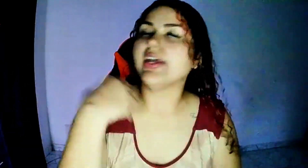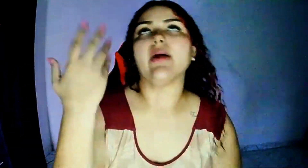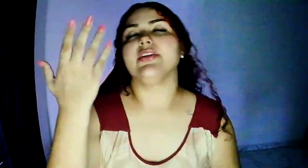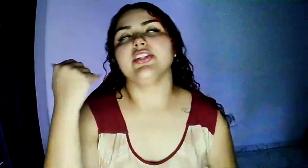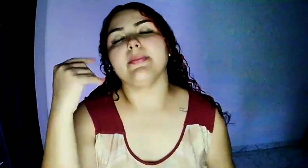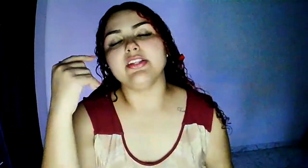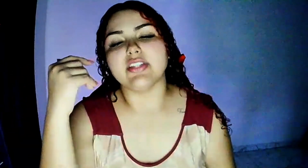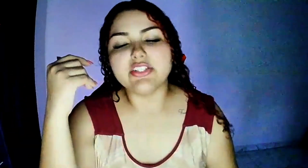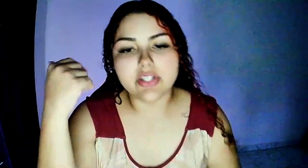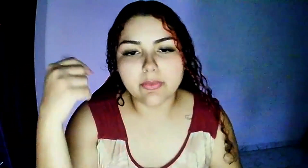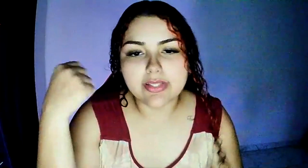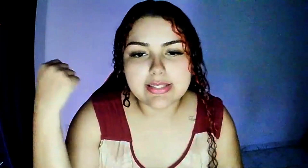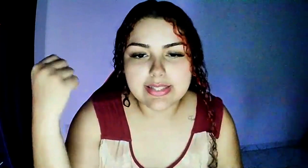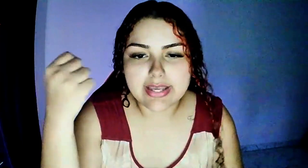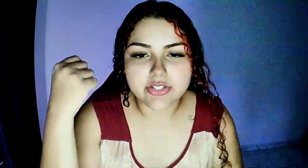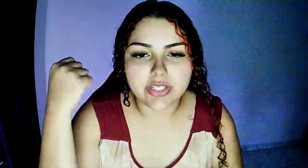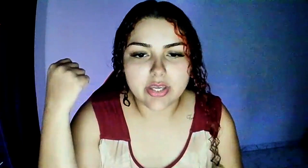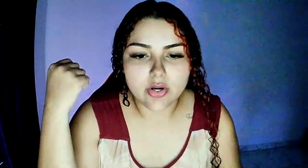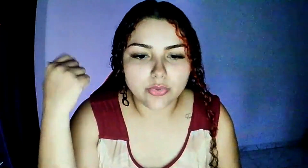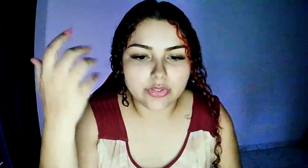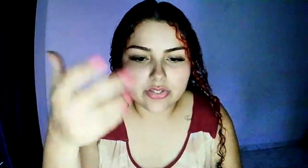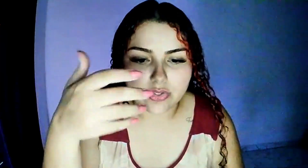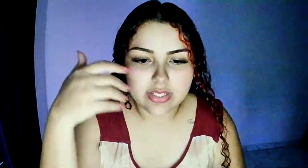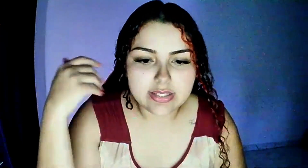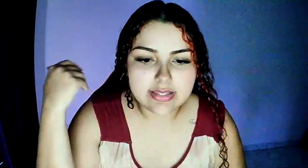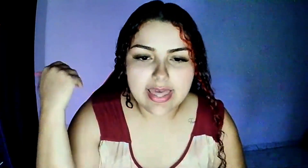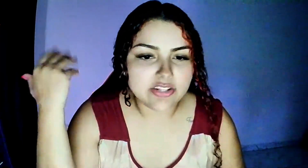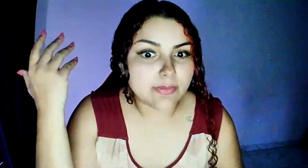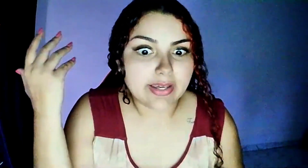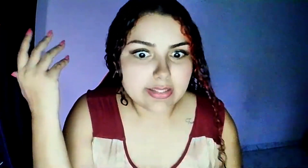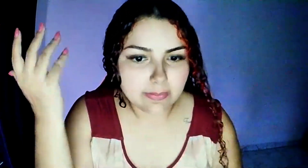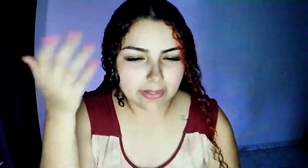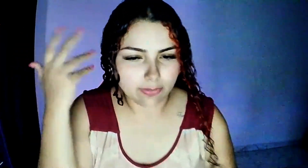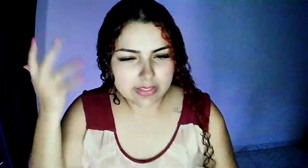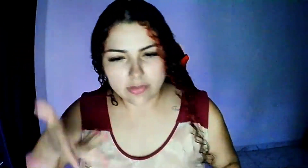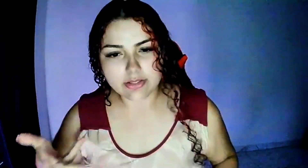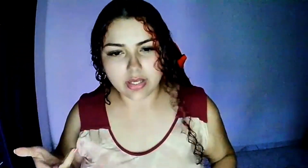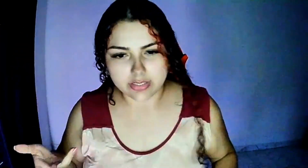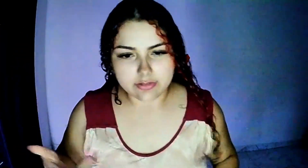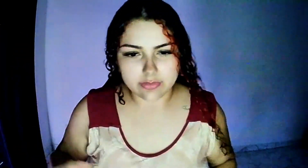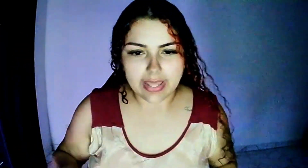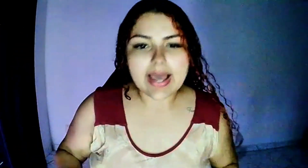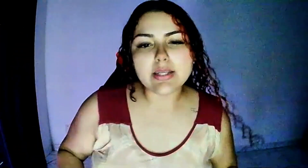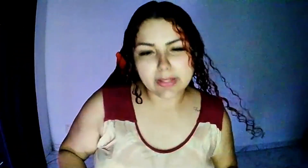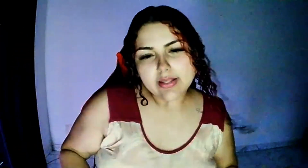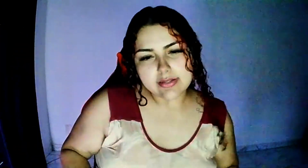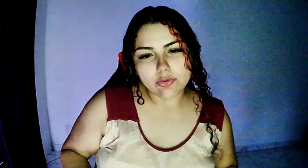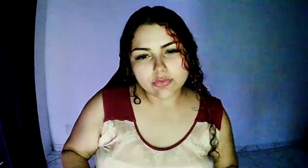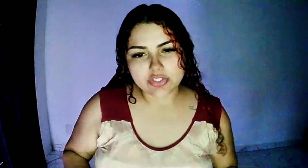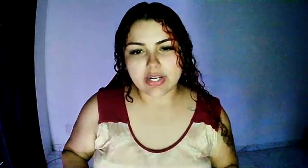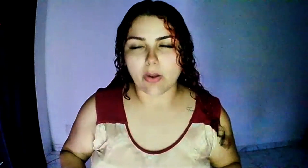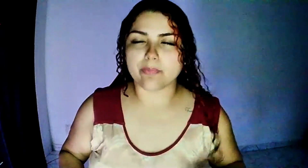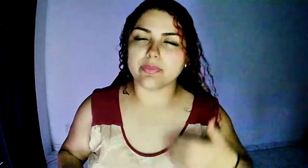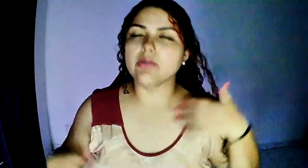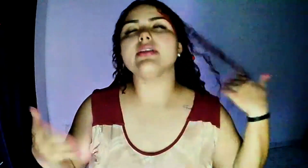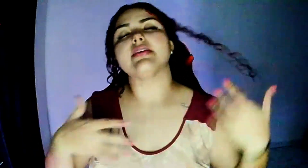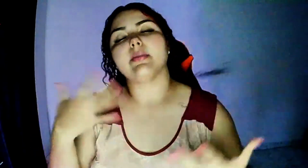geral. Antigamente até tinha muito essa ideia de que o nutricionista era de emagrecimento, mas não é só isso, né? A alimentação no geral, não